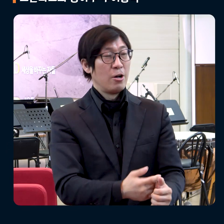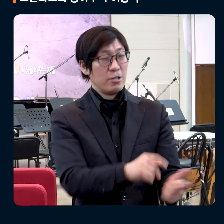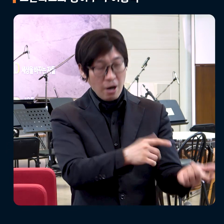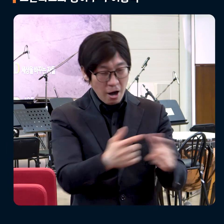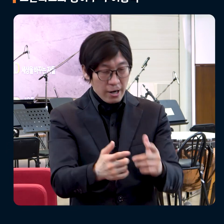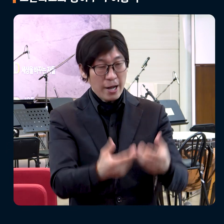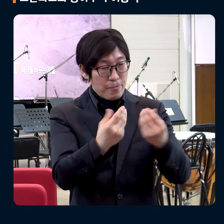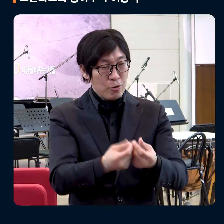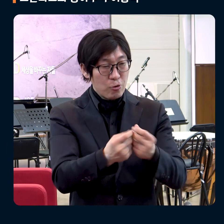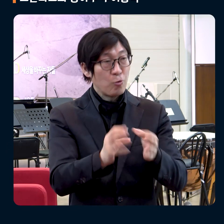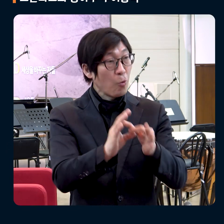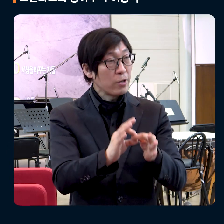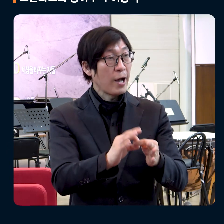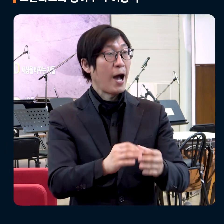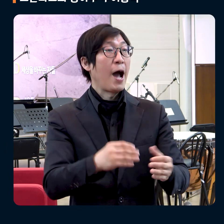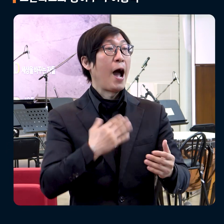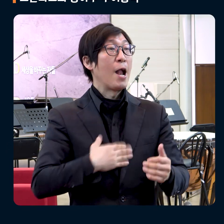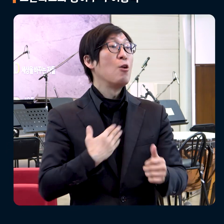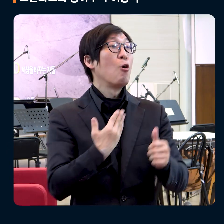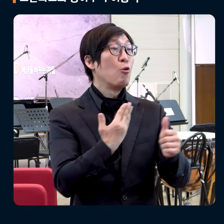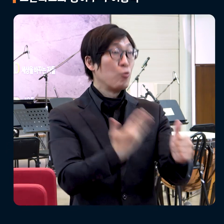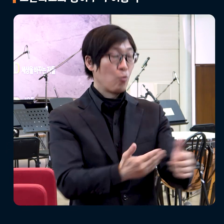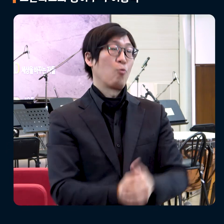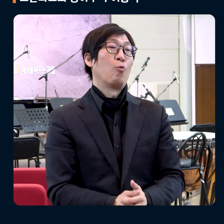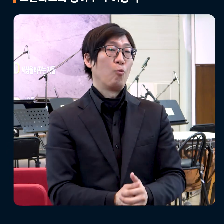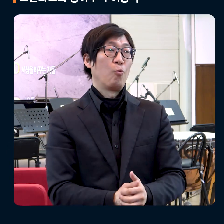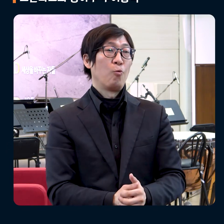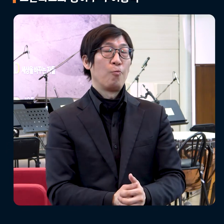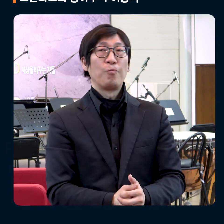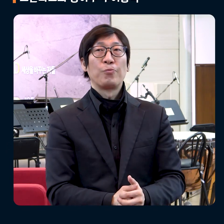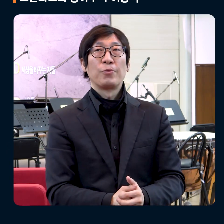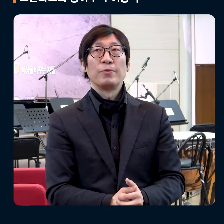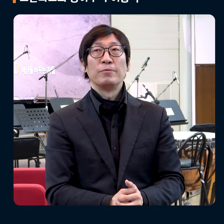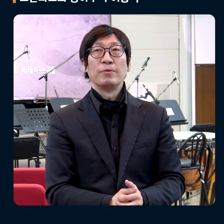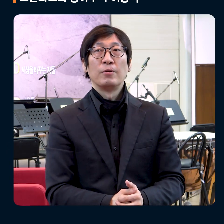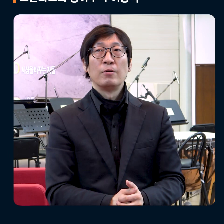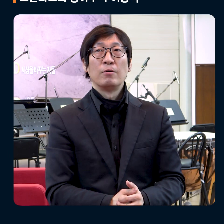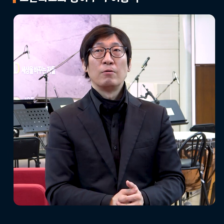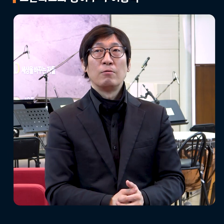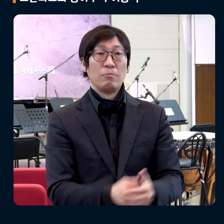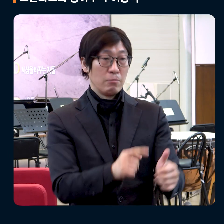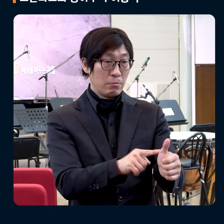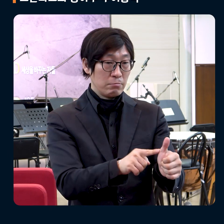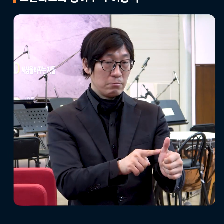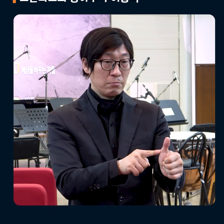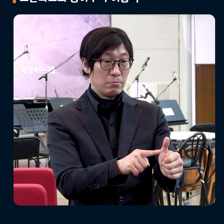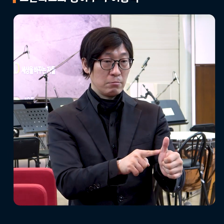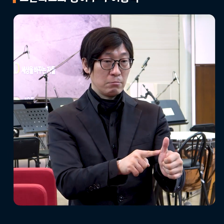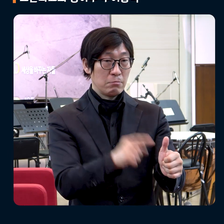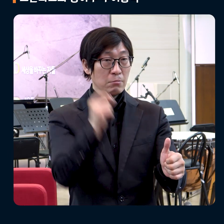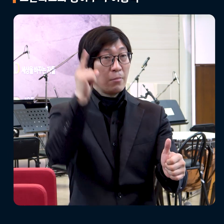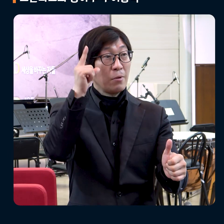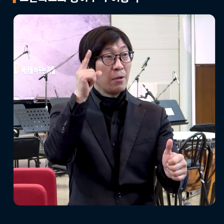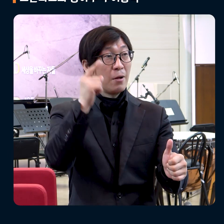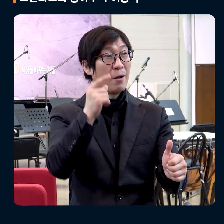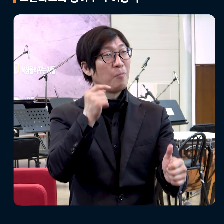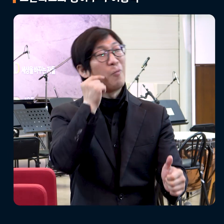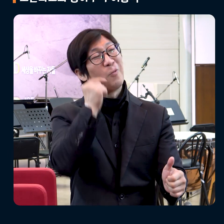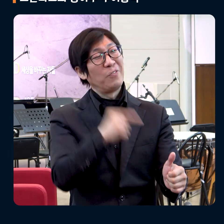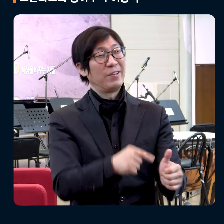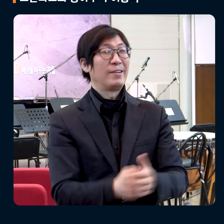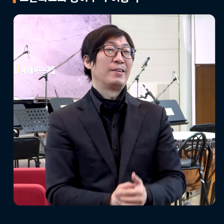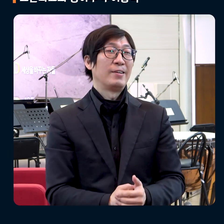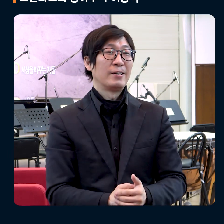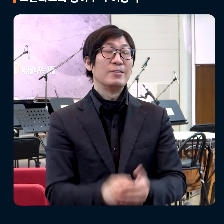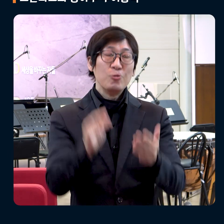자연현상으로 구약적 배경으로 또 복음의 정수로 요약해서 말해줬지만 니고데모는 깨닫지 못했습니다.